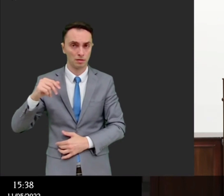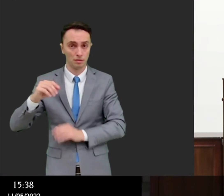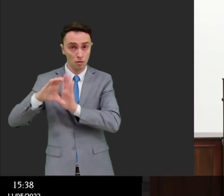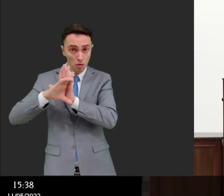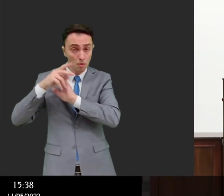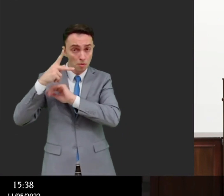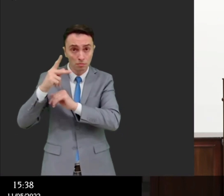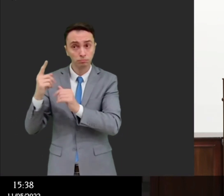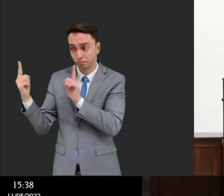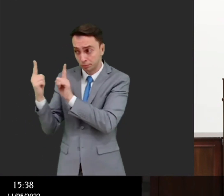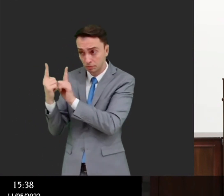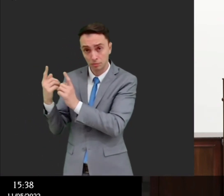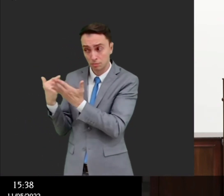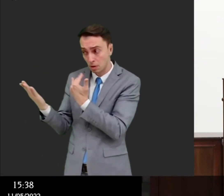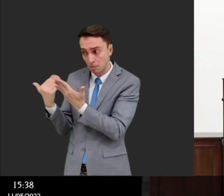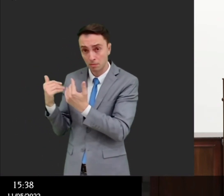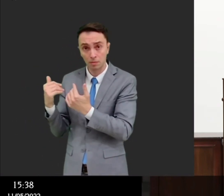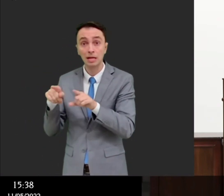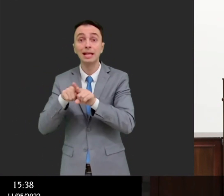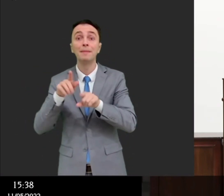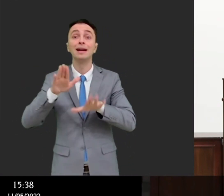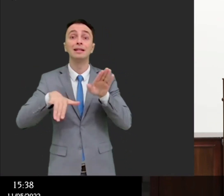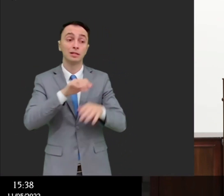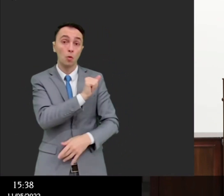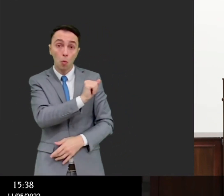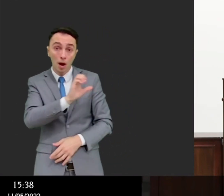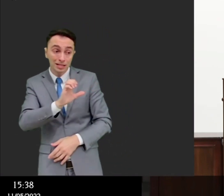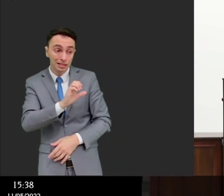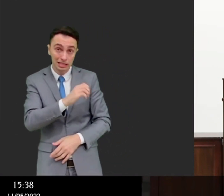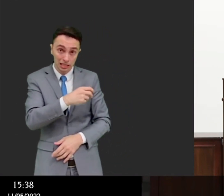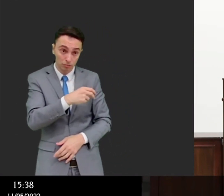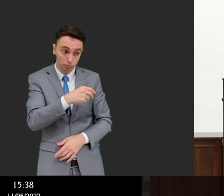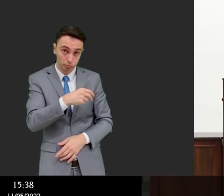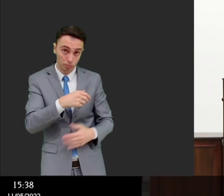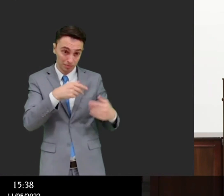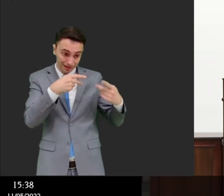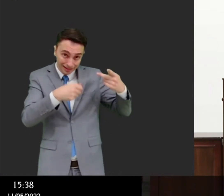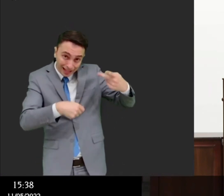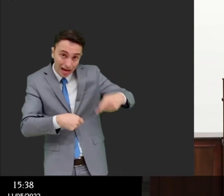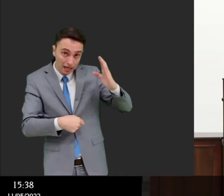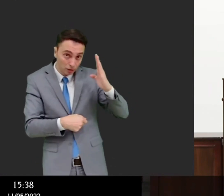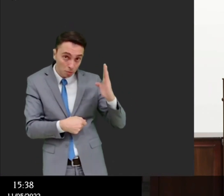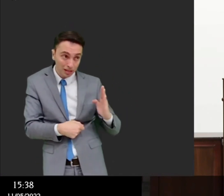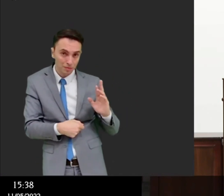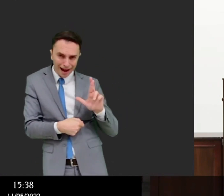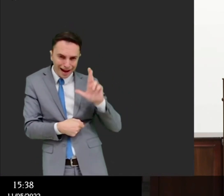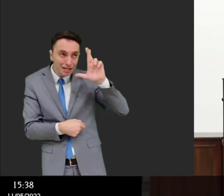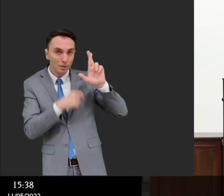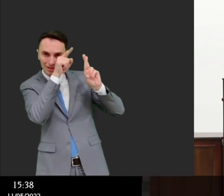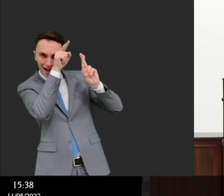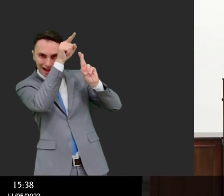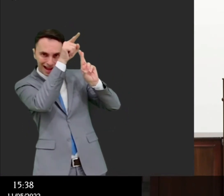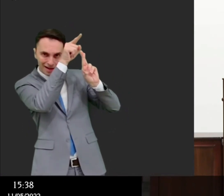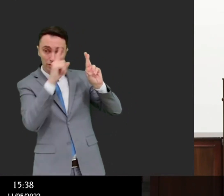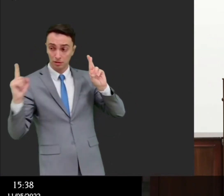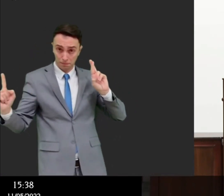que atendem aquela nação. Se o irmão quer ir para um país, vem aqui no Brás, procura com um, com outro, a